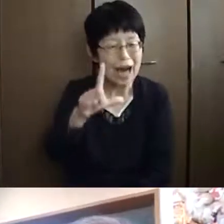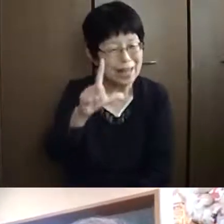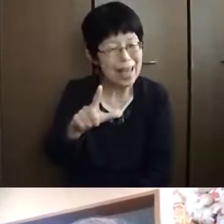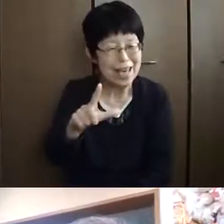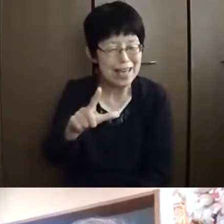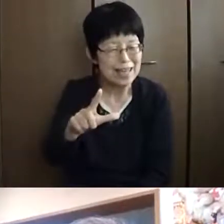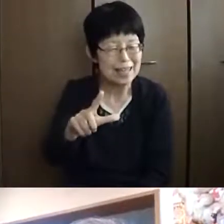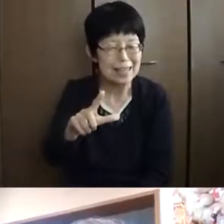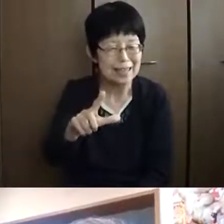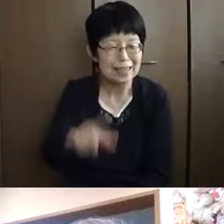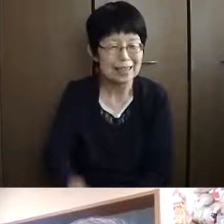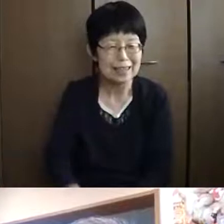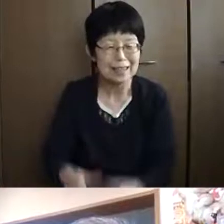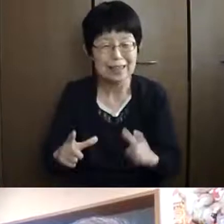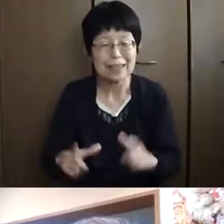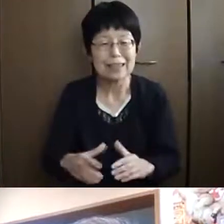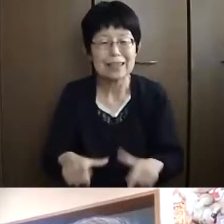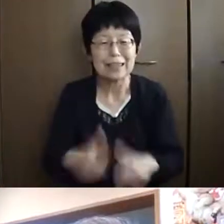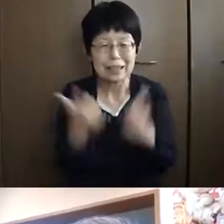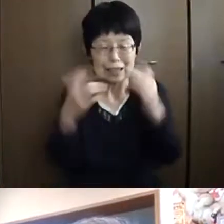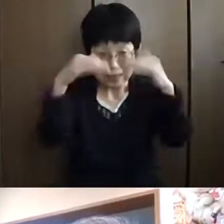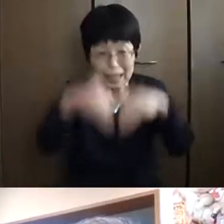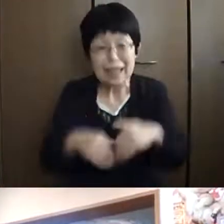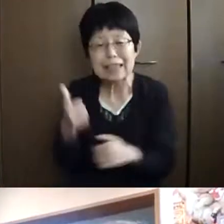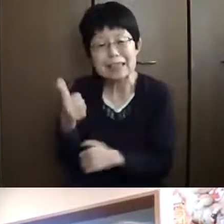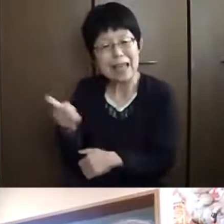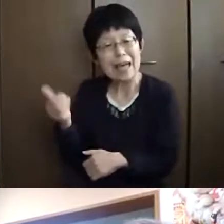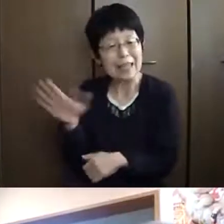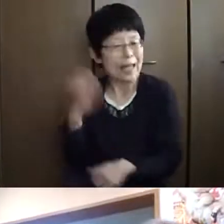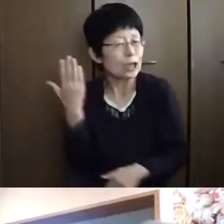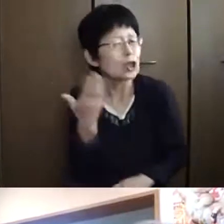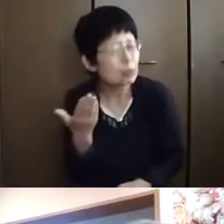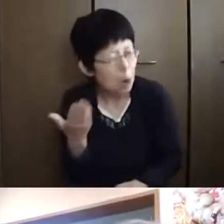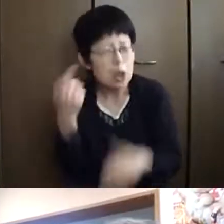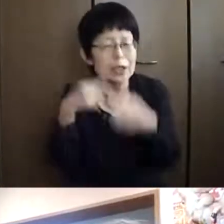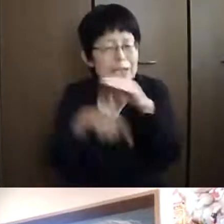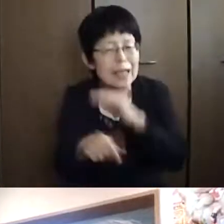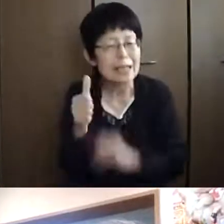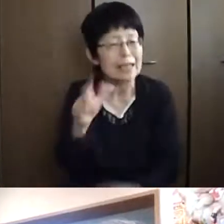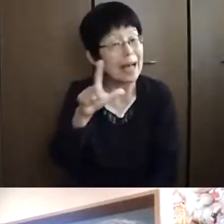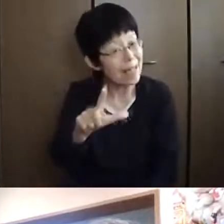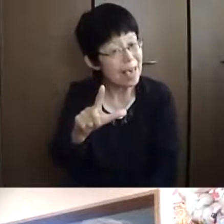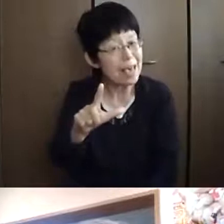けど。 北谷さんからなぜタレさんなんですかっていうふうな質問が出ていました。